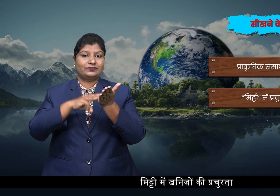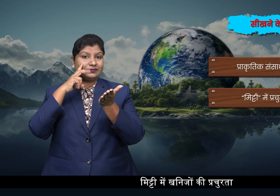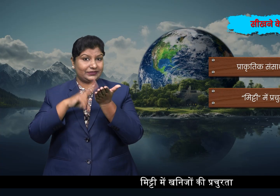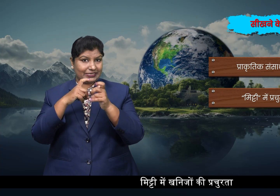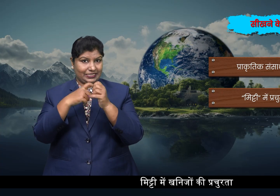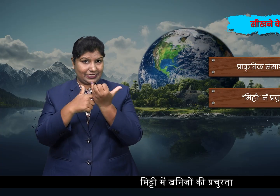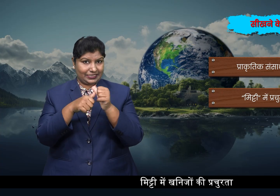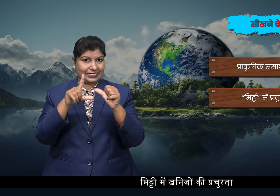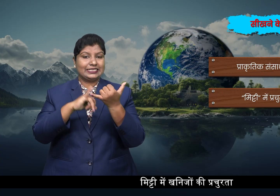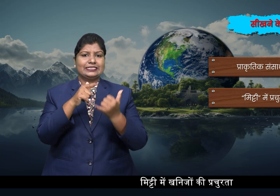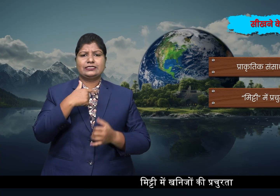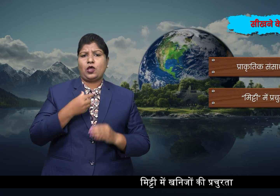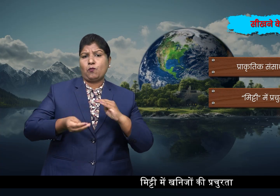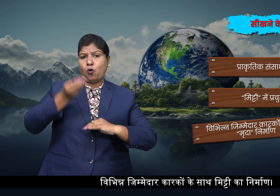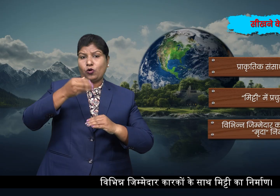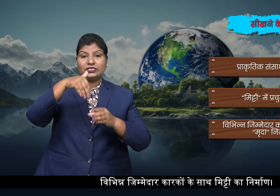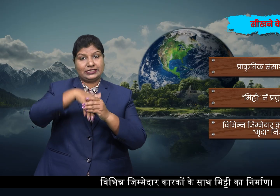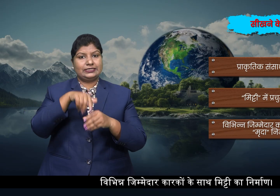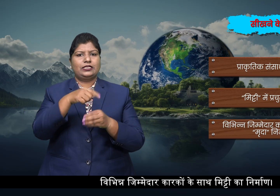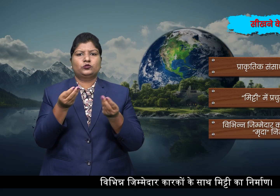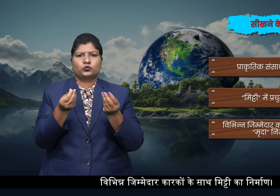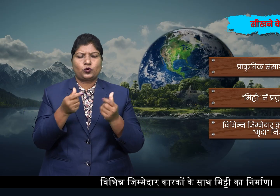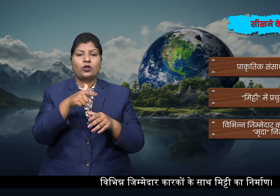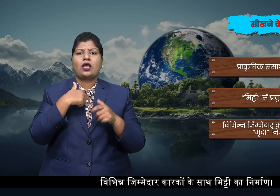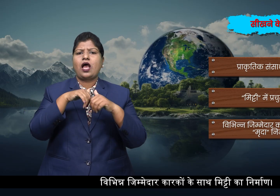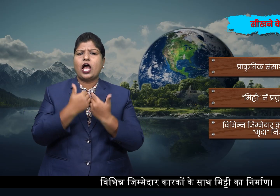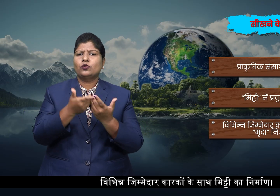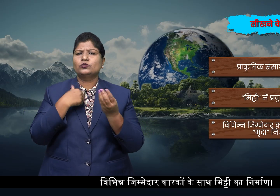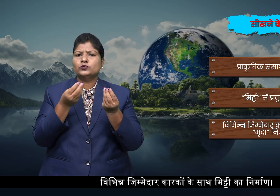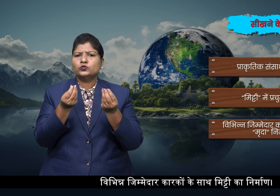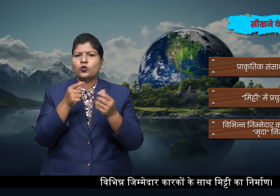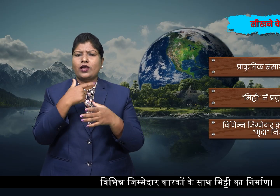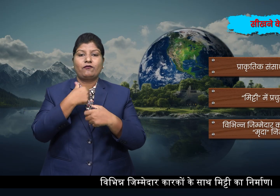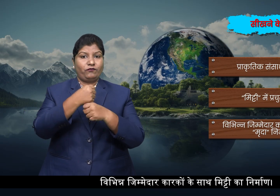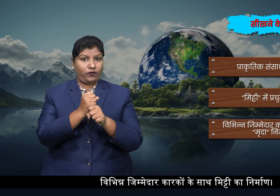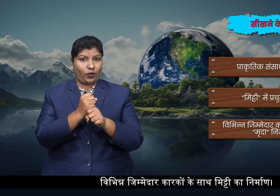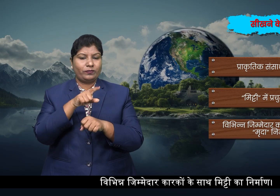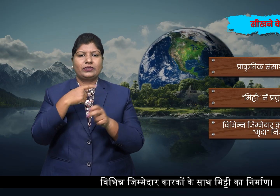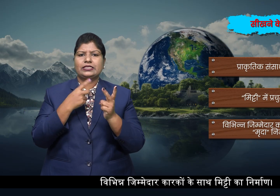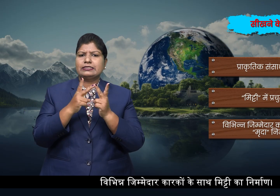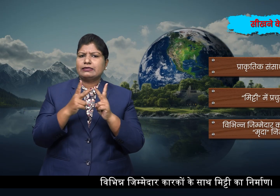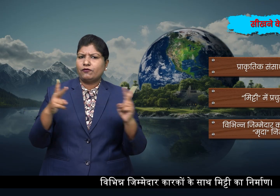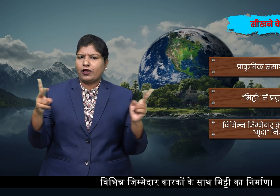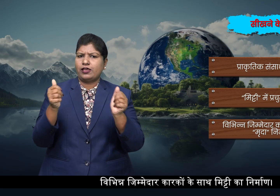मिट्टी में खनिजों की प्रचुरता। विभिन्न जिम्मेदार कारकों के साथ मिट्टी का निर्माण।